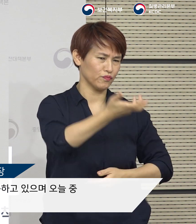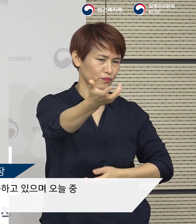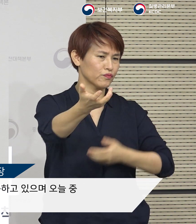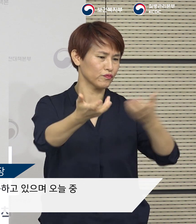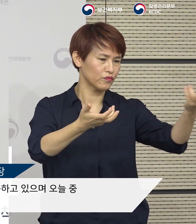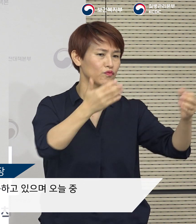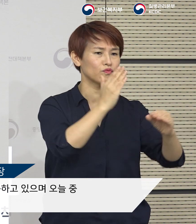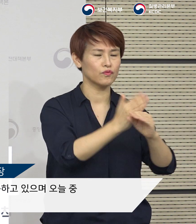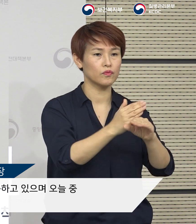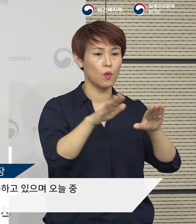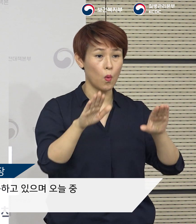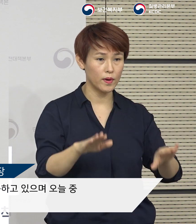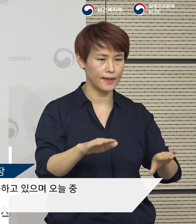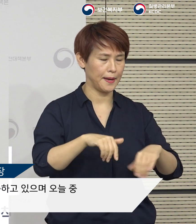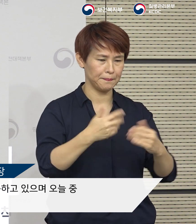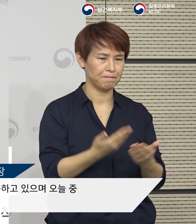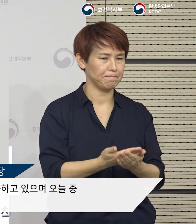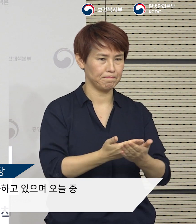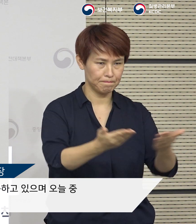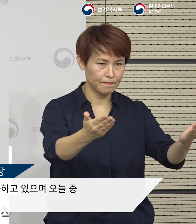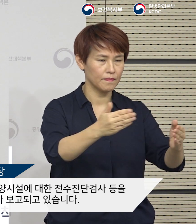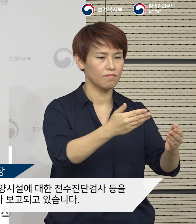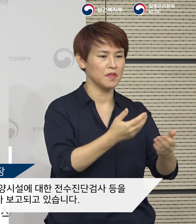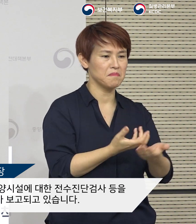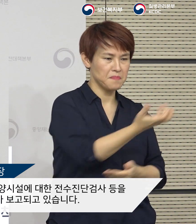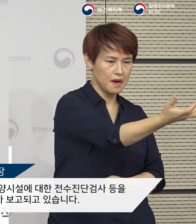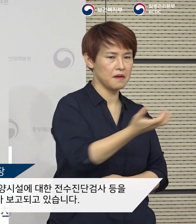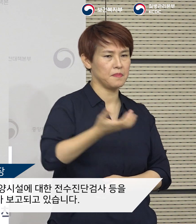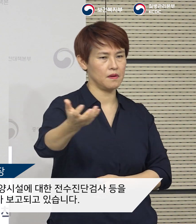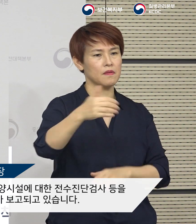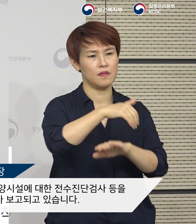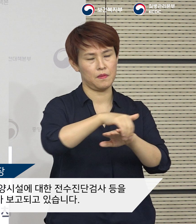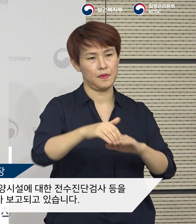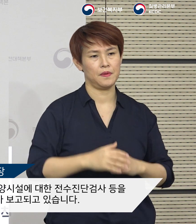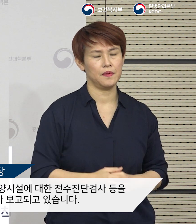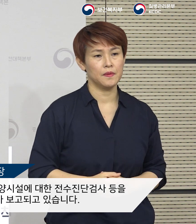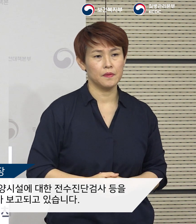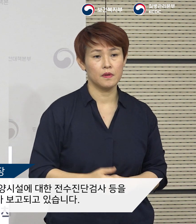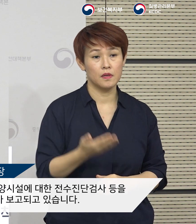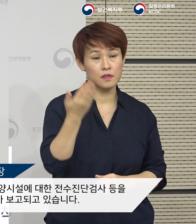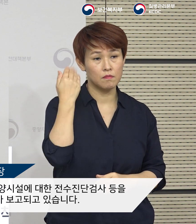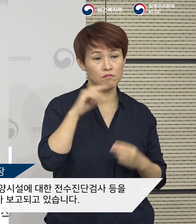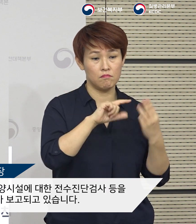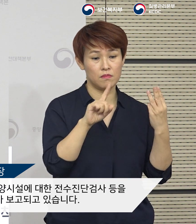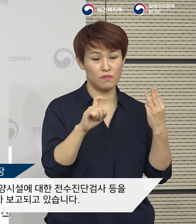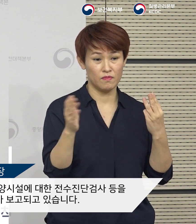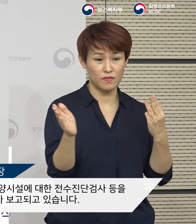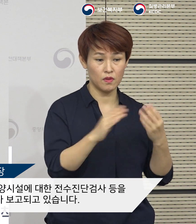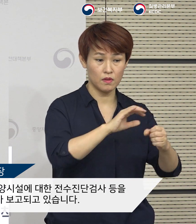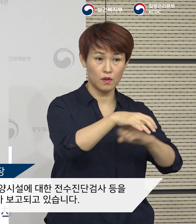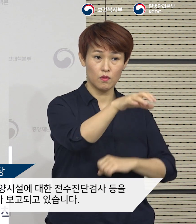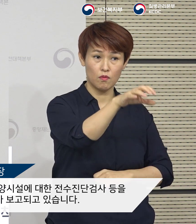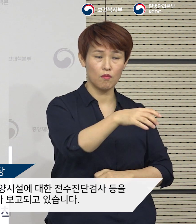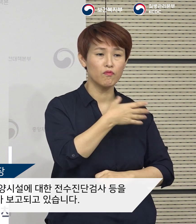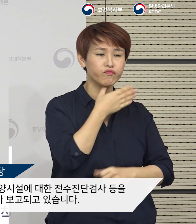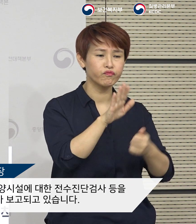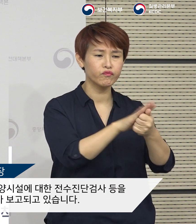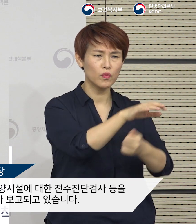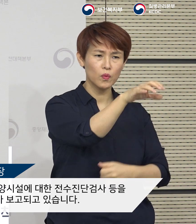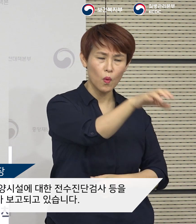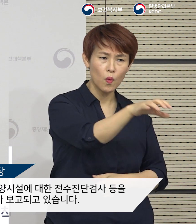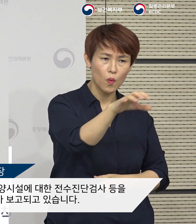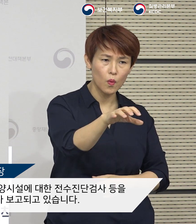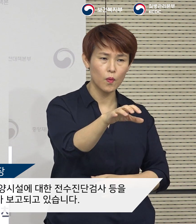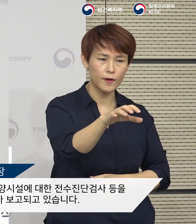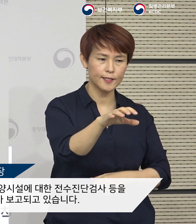확진 환자들을 전원 조치할 계획입니다. 지난 11일부터 대구시에 소재한 요양병원과 요양시설에